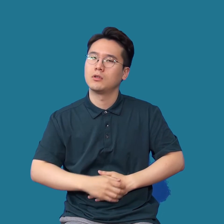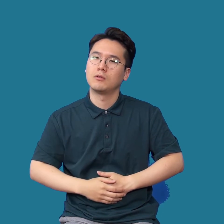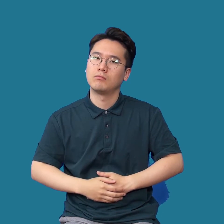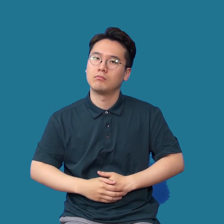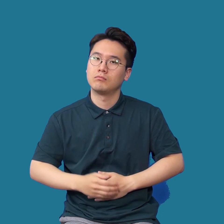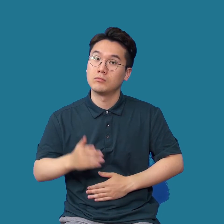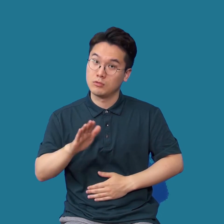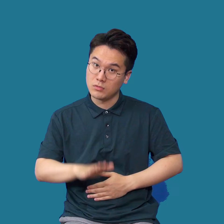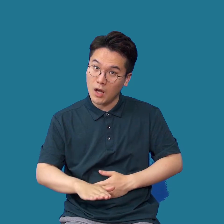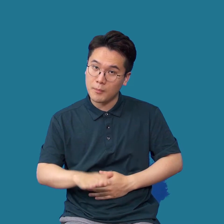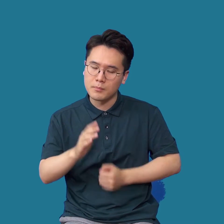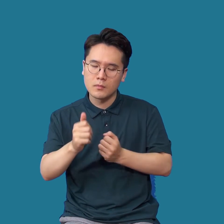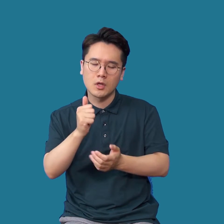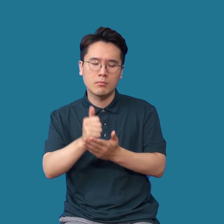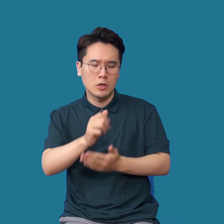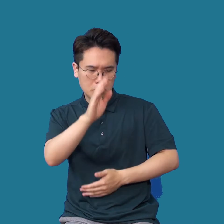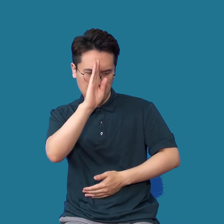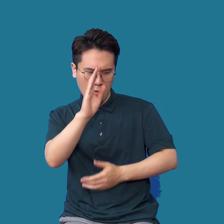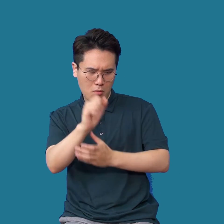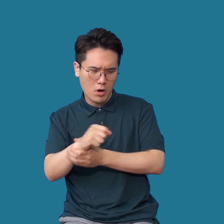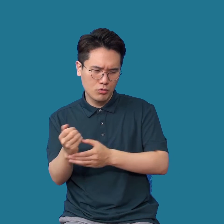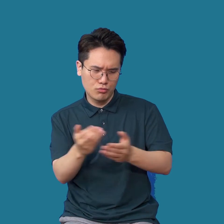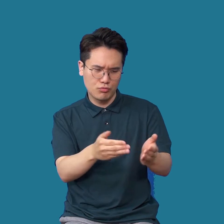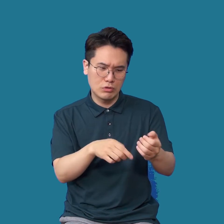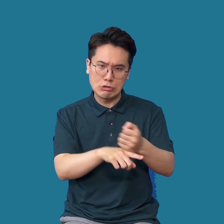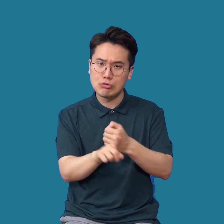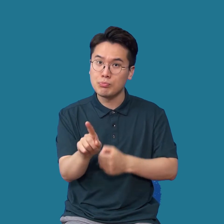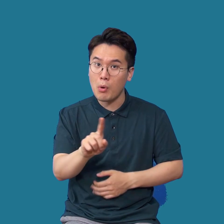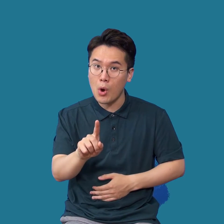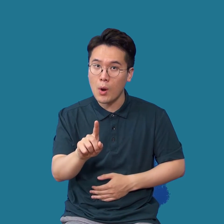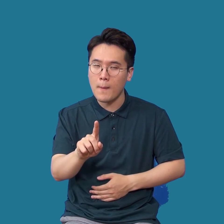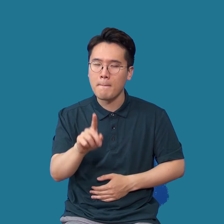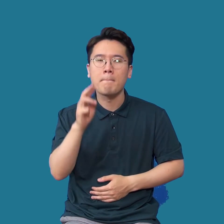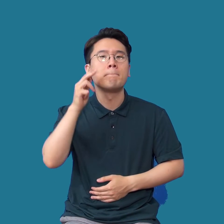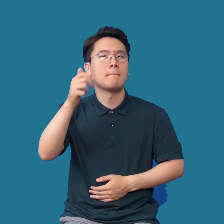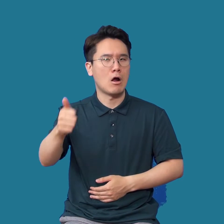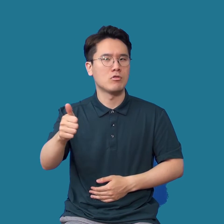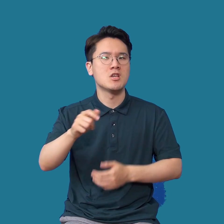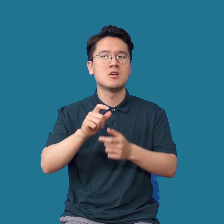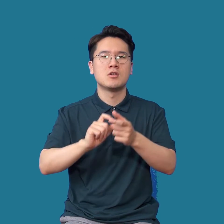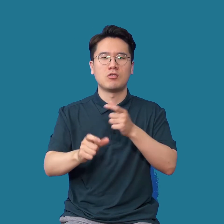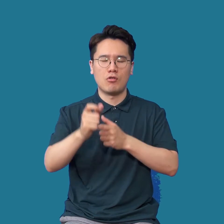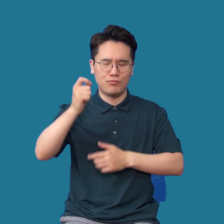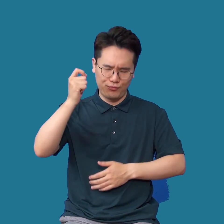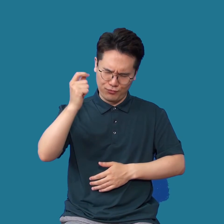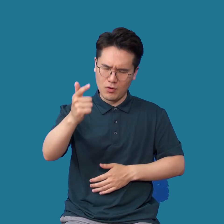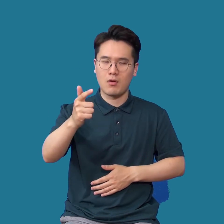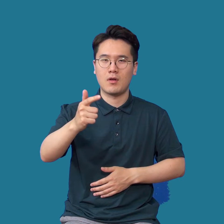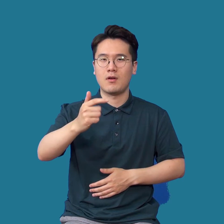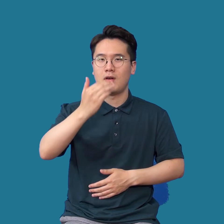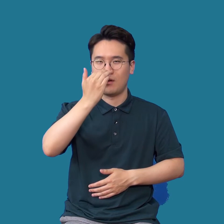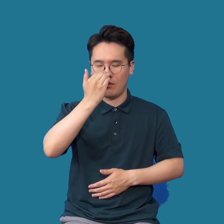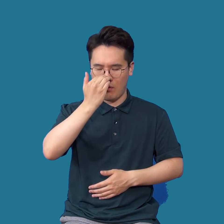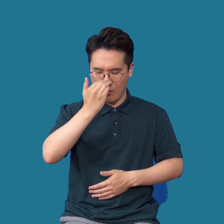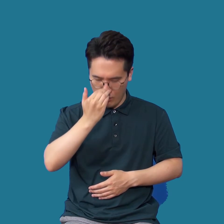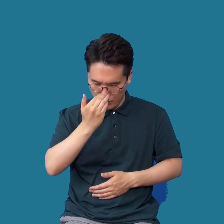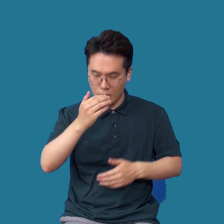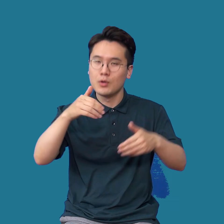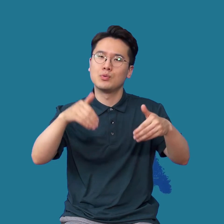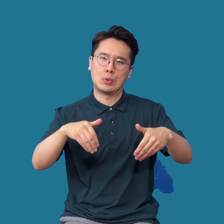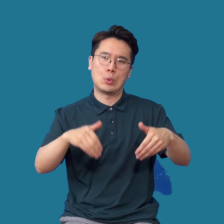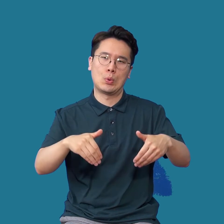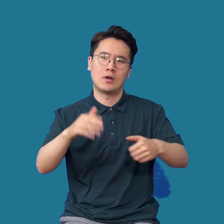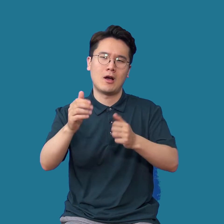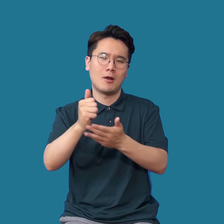그렇게 하신 것은 바울이 더 위대한 종으로, 더 겸손한 종으로, 더 하나님의 일 많이 하게 하기 위해서